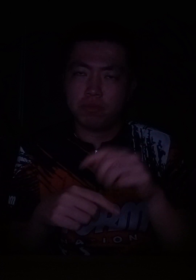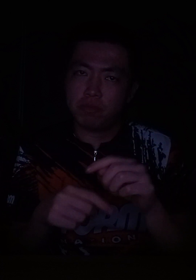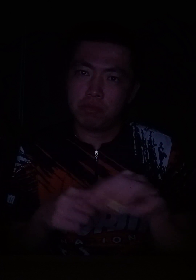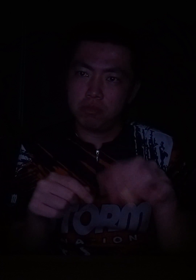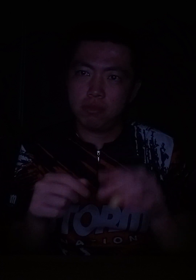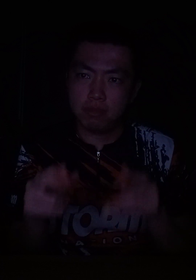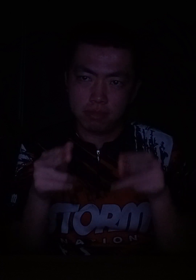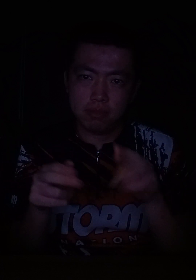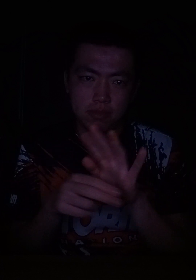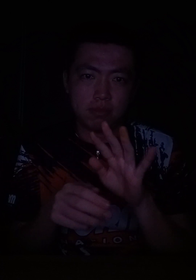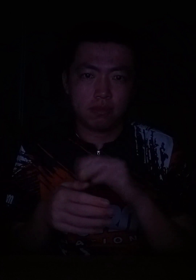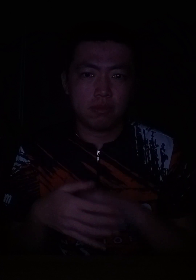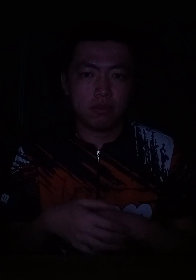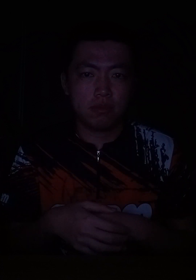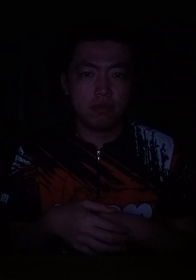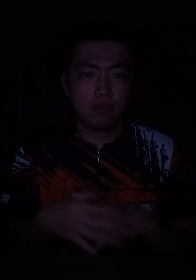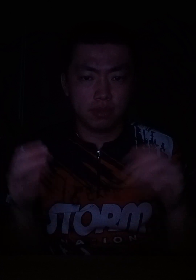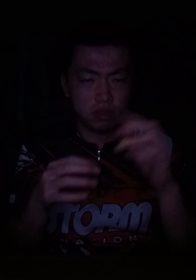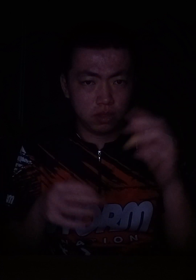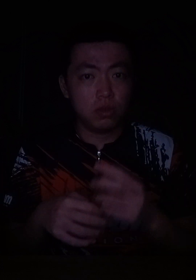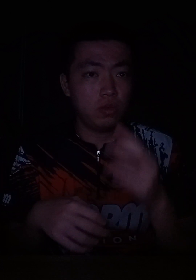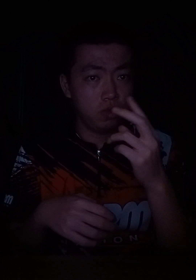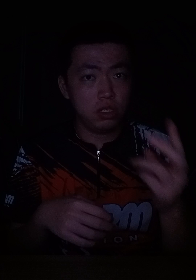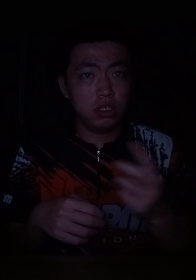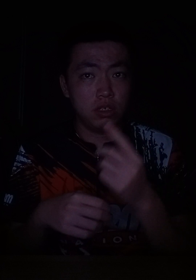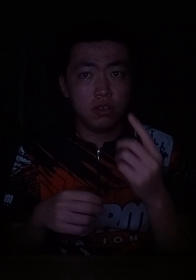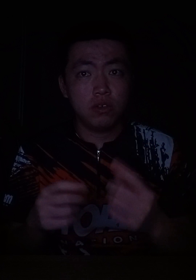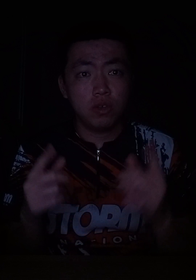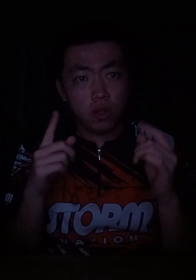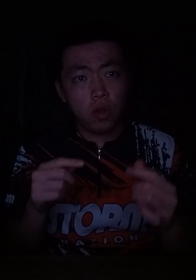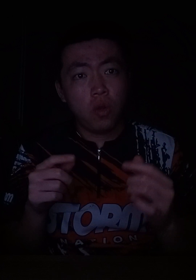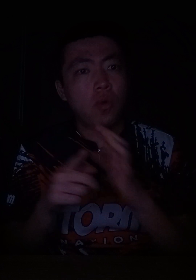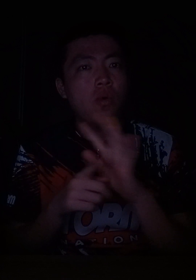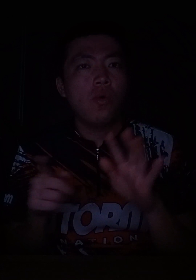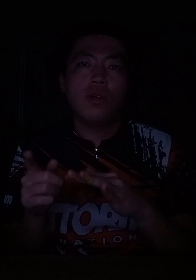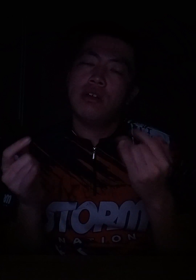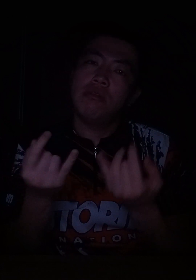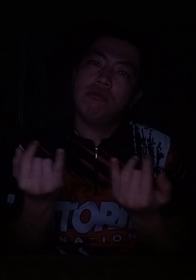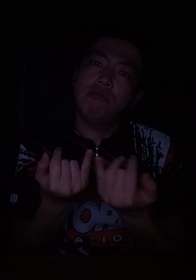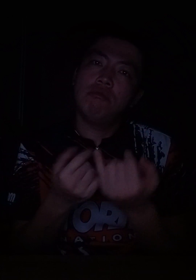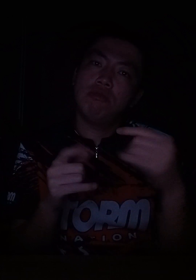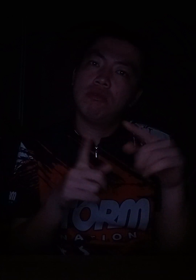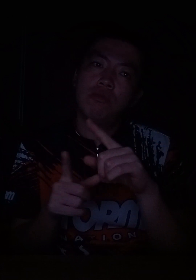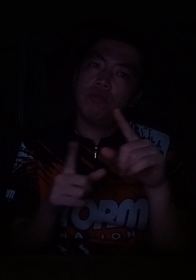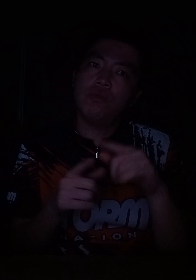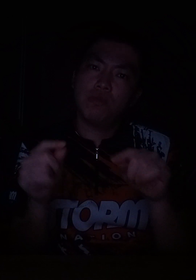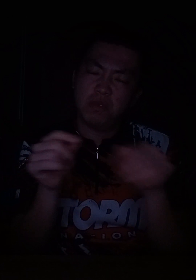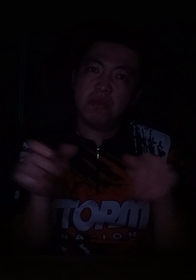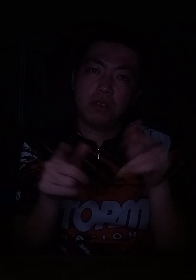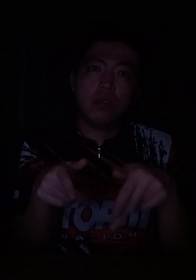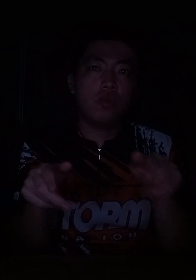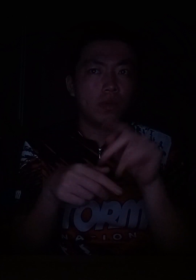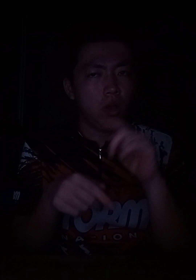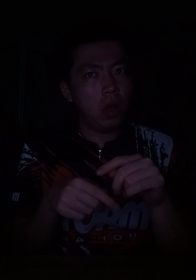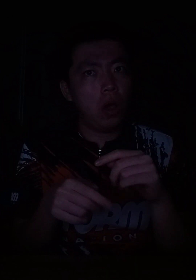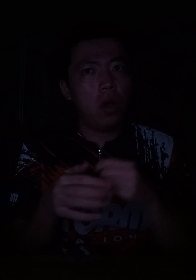절반 수준입니다. 매년 1조 원에 달하는 만성 적자를 이유로 사전 점검과 설비 개선을 소홀히 한다면